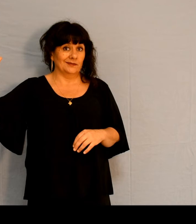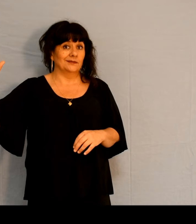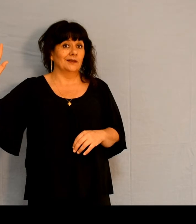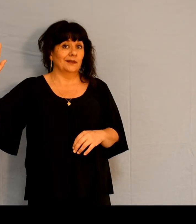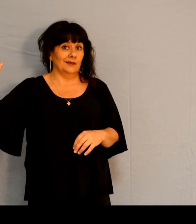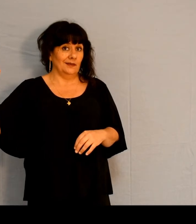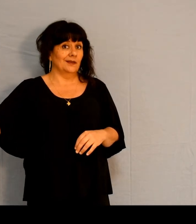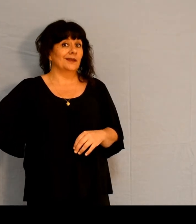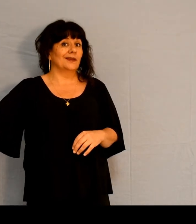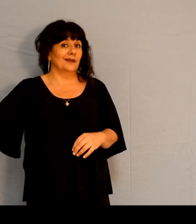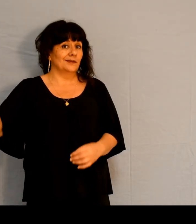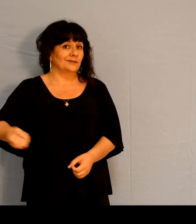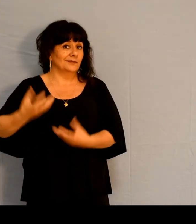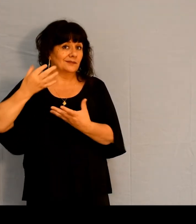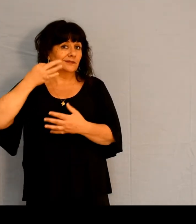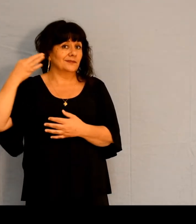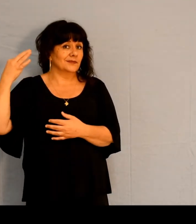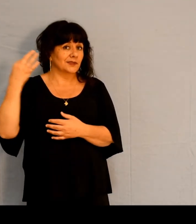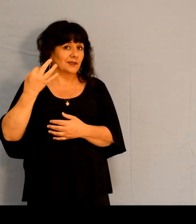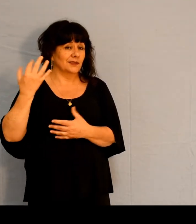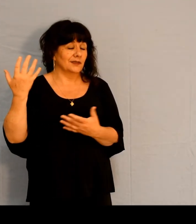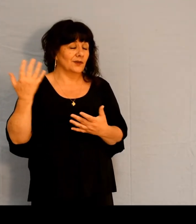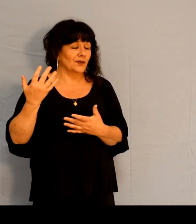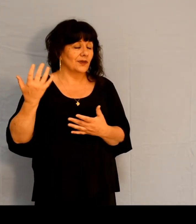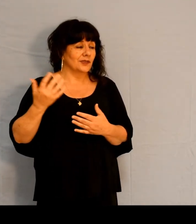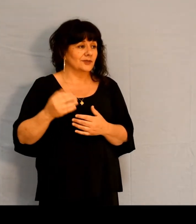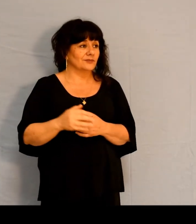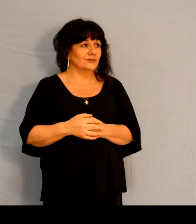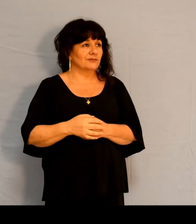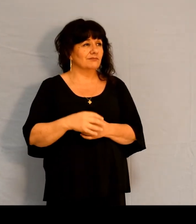« Comme elle est grande la clameur au sujet de Sodome et Gomorrhe,